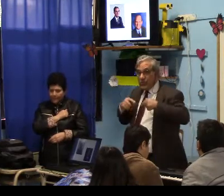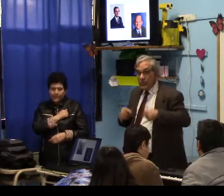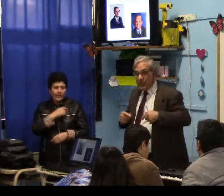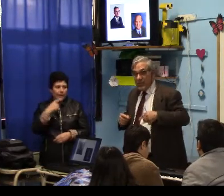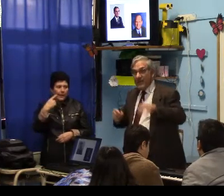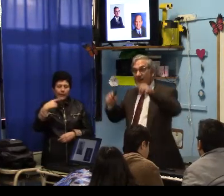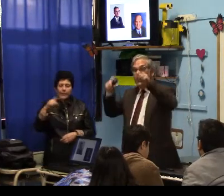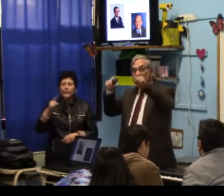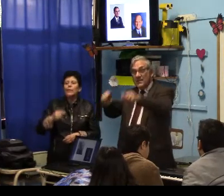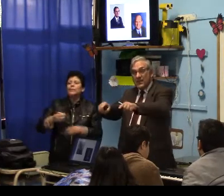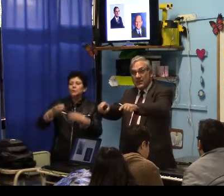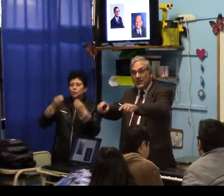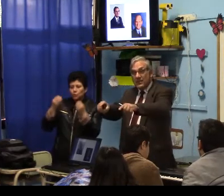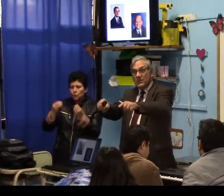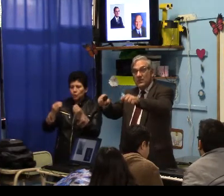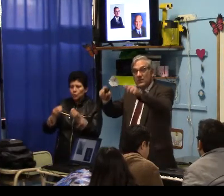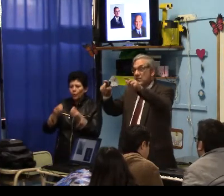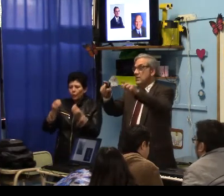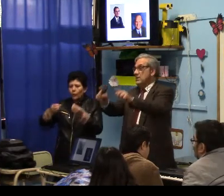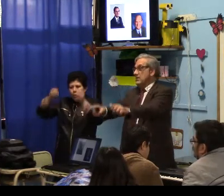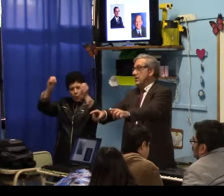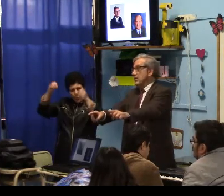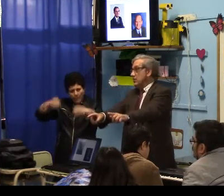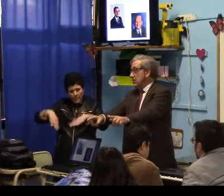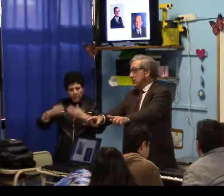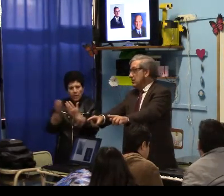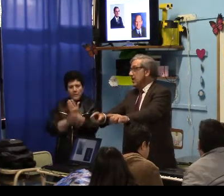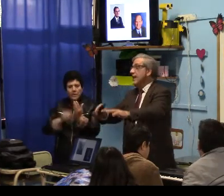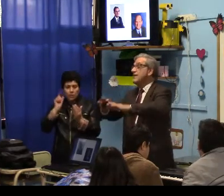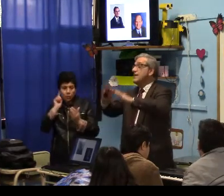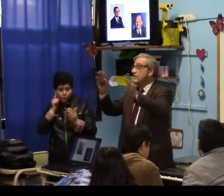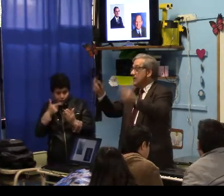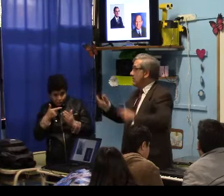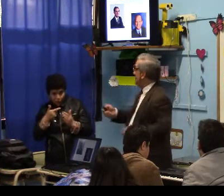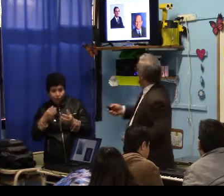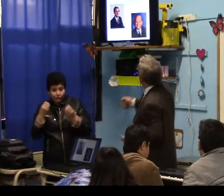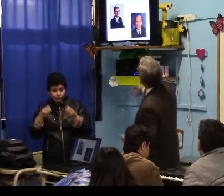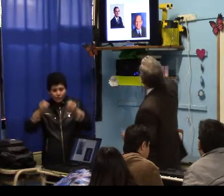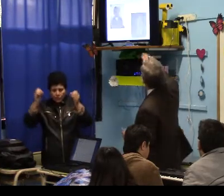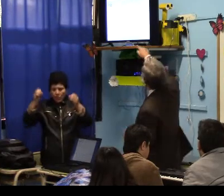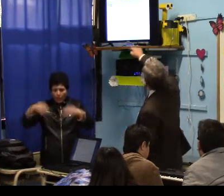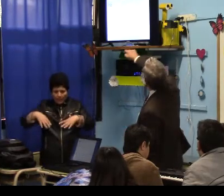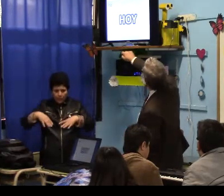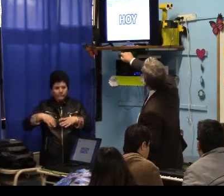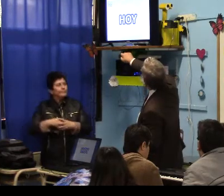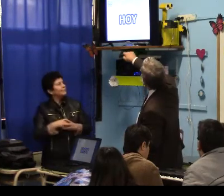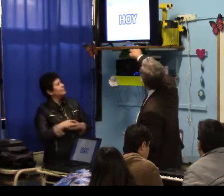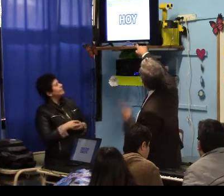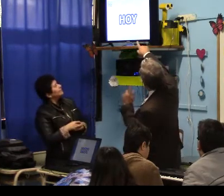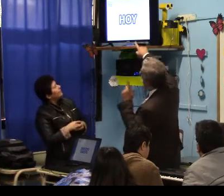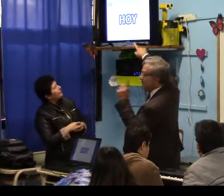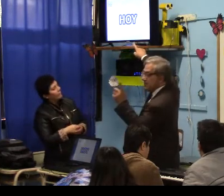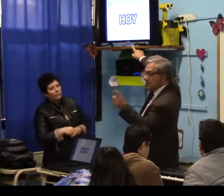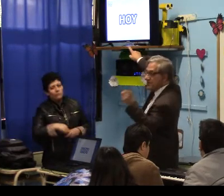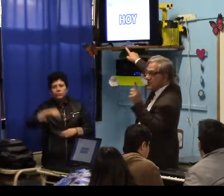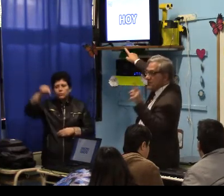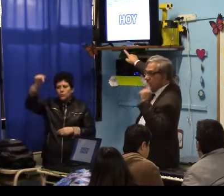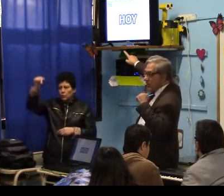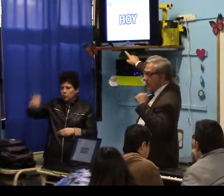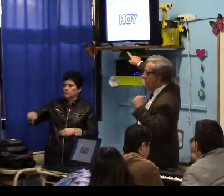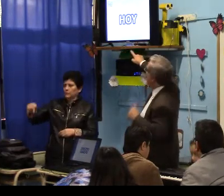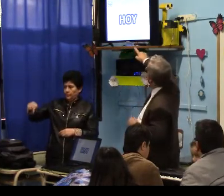Por eso surge el ministerio de los sordos, entre otras cosas. Miren,